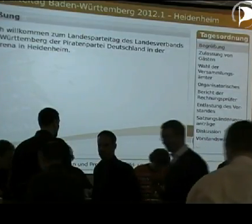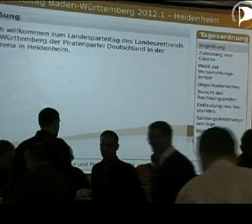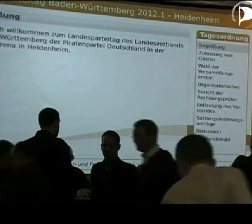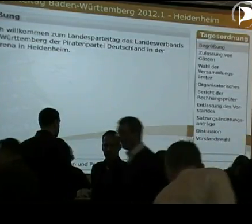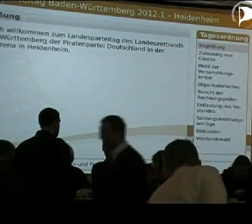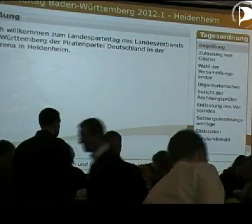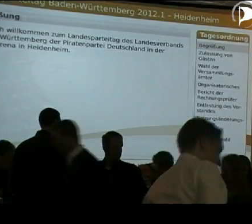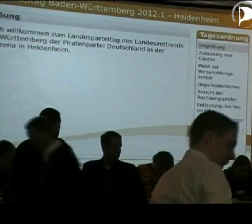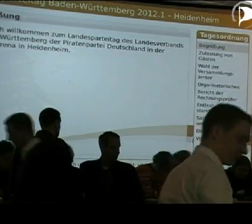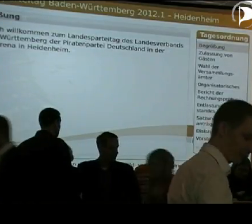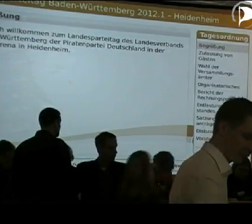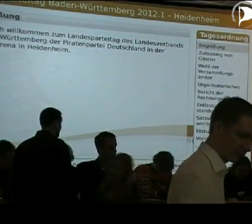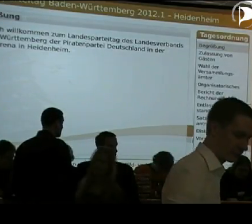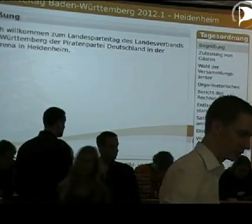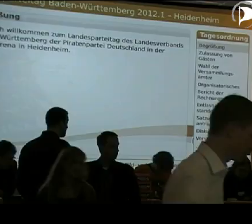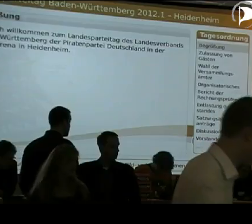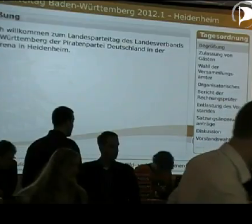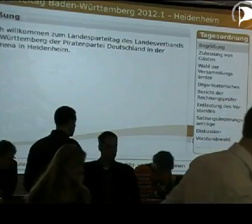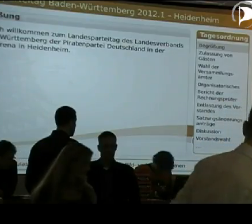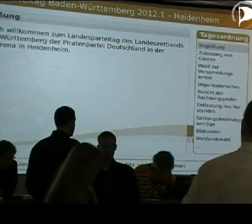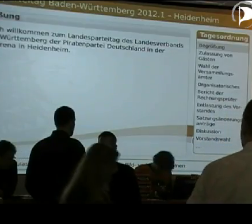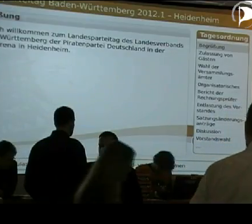der vierte woche so vermeiden